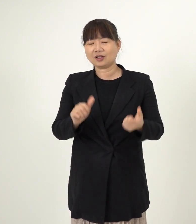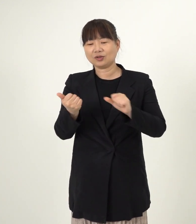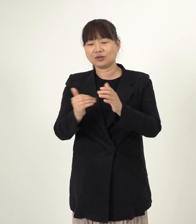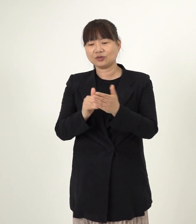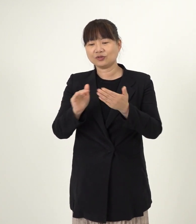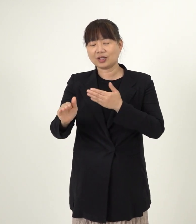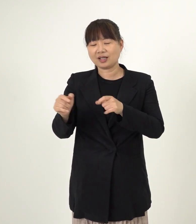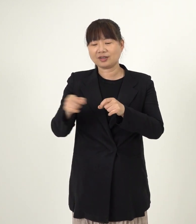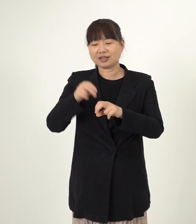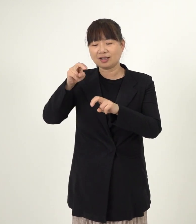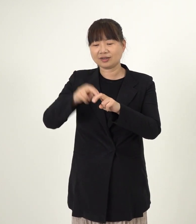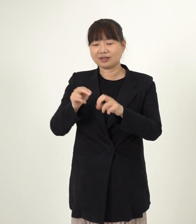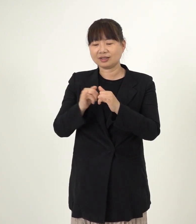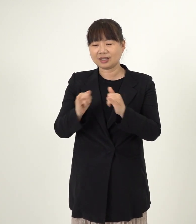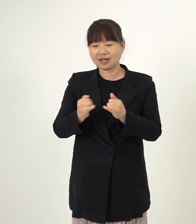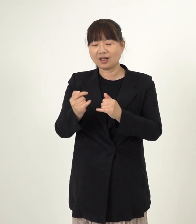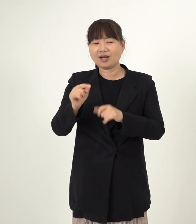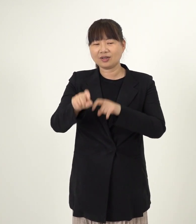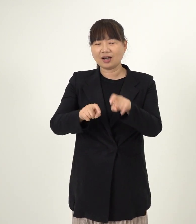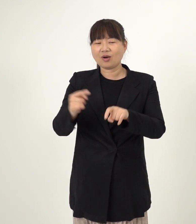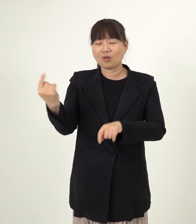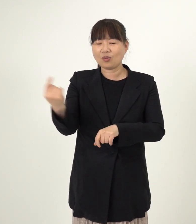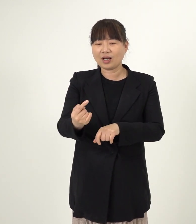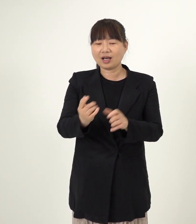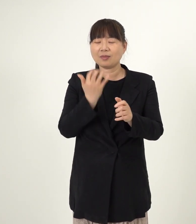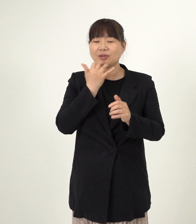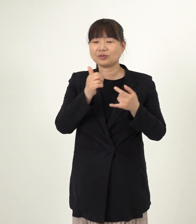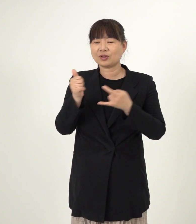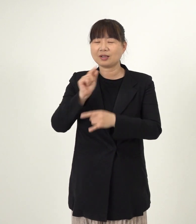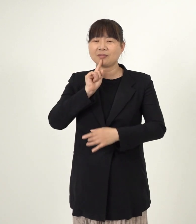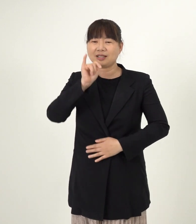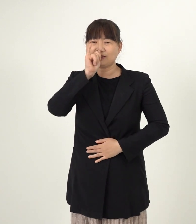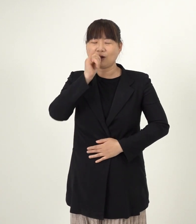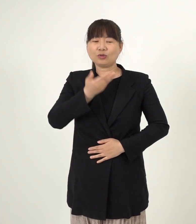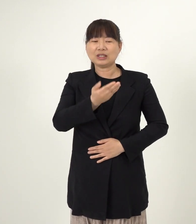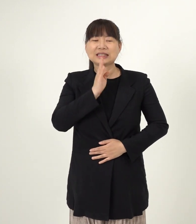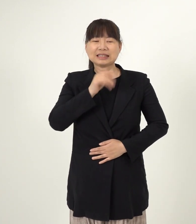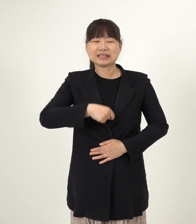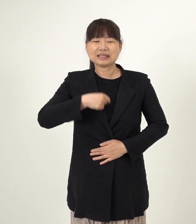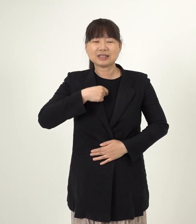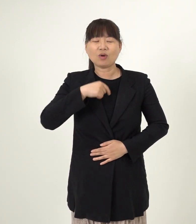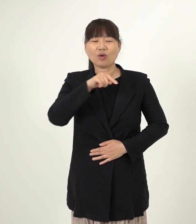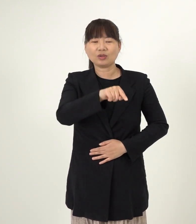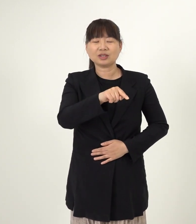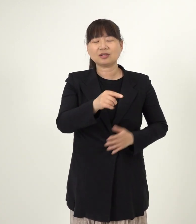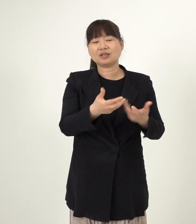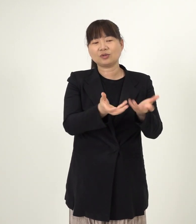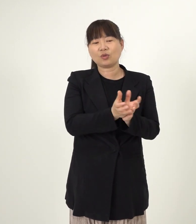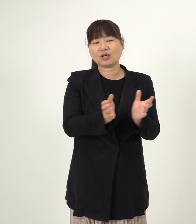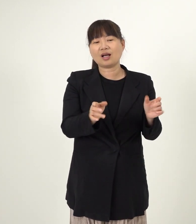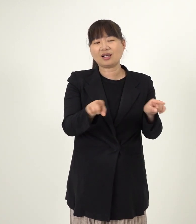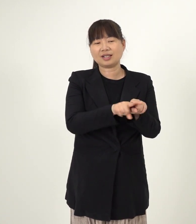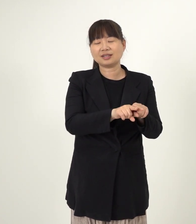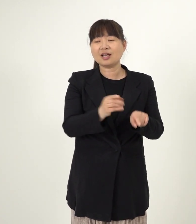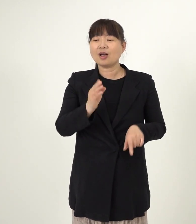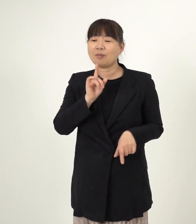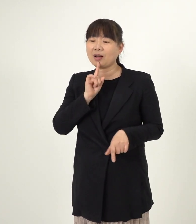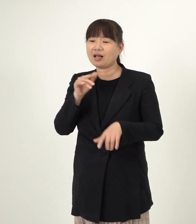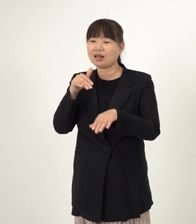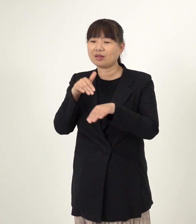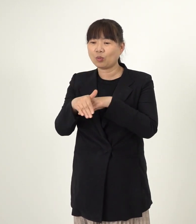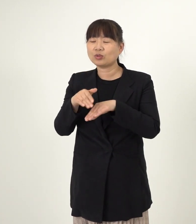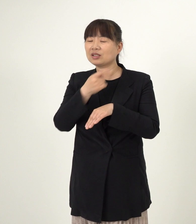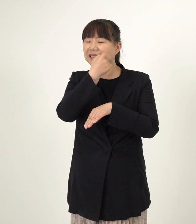후에 곁에 섰던 사람들이 나와 베드로에게 이르되 너도 진실로 그 도당이라 내 말소리가 너를